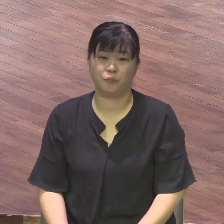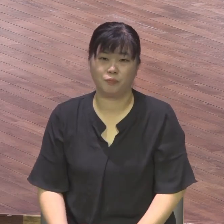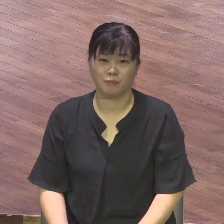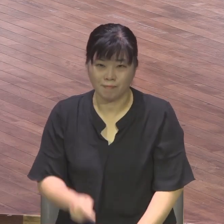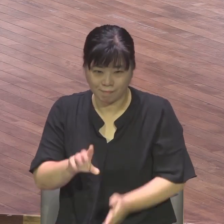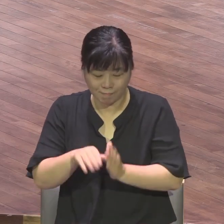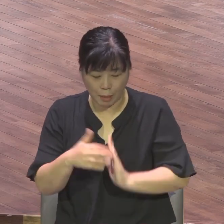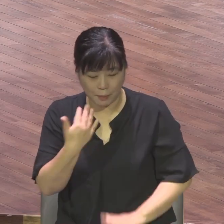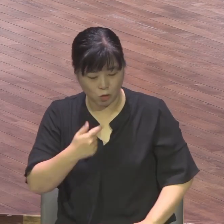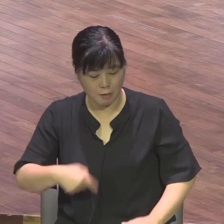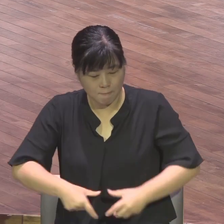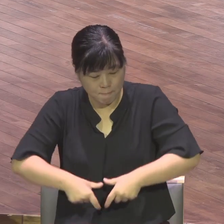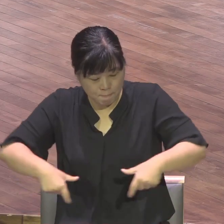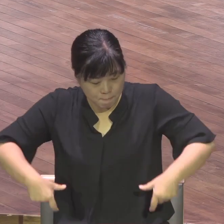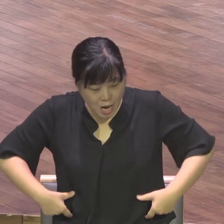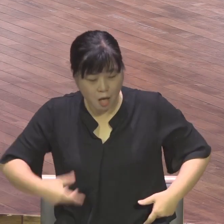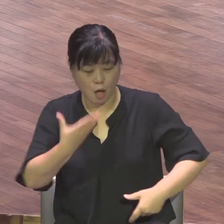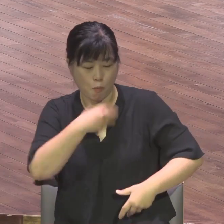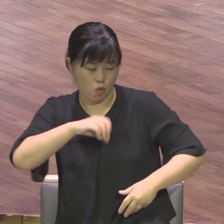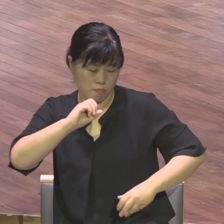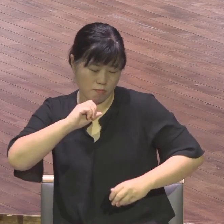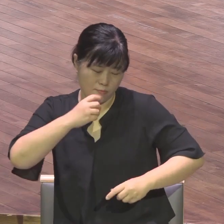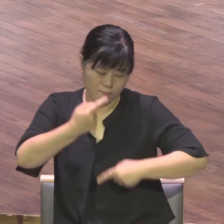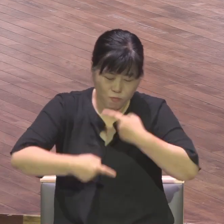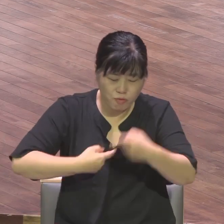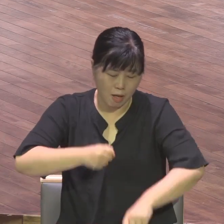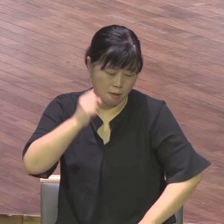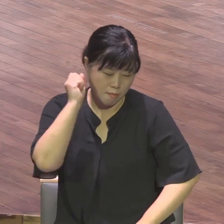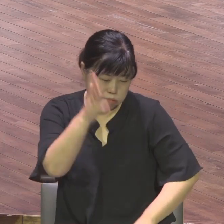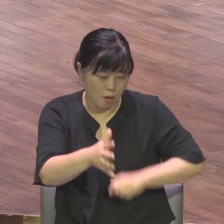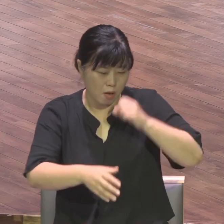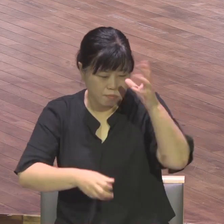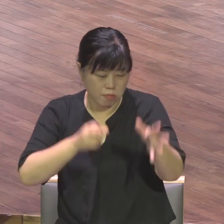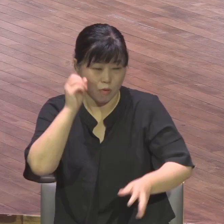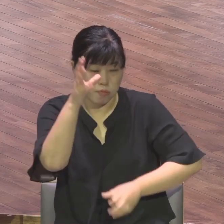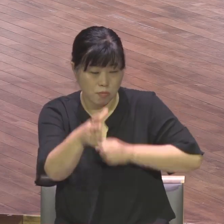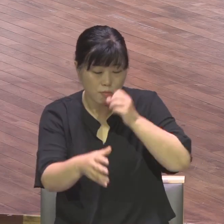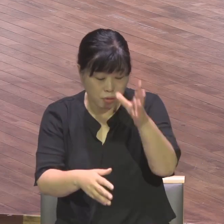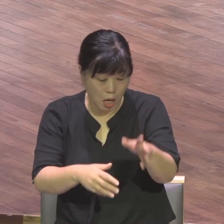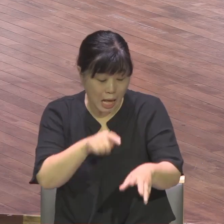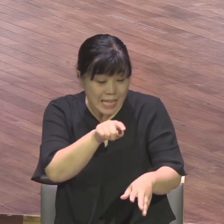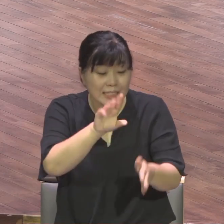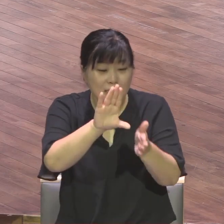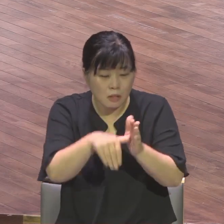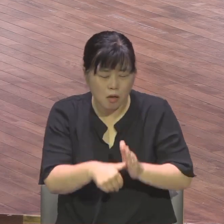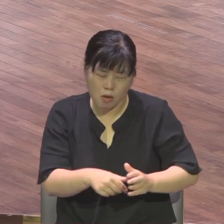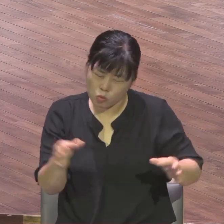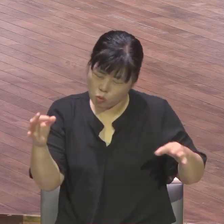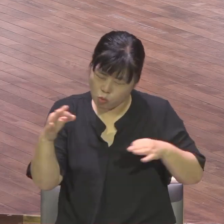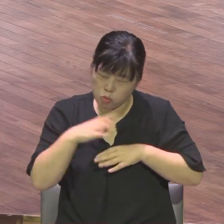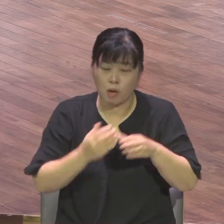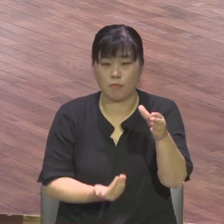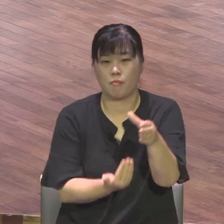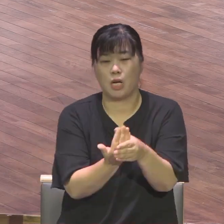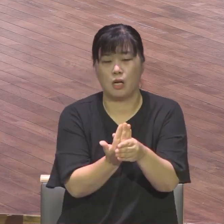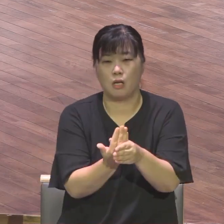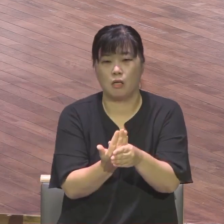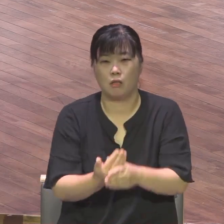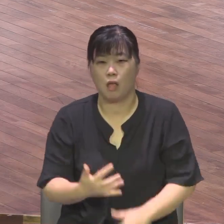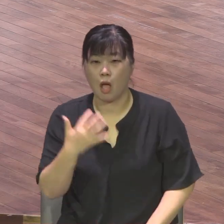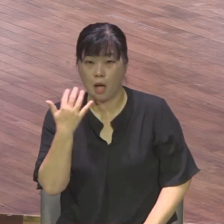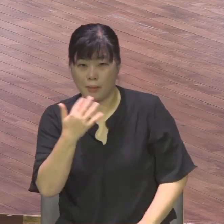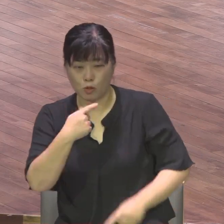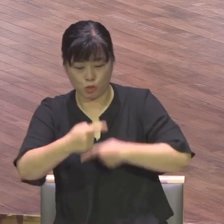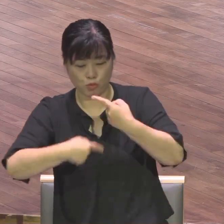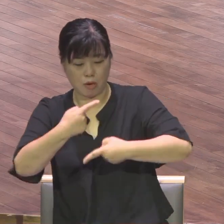이때 놀라운 현장 변화의 역사가 납니다. 44절입니다. 44절. 베드로가 이 말을 할